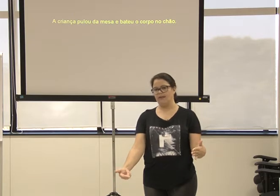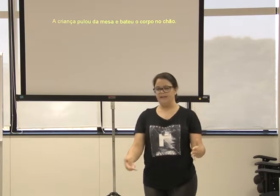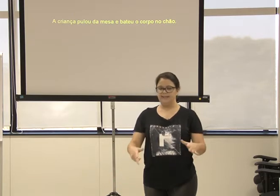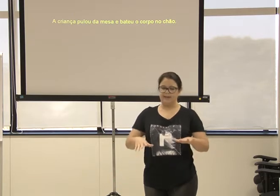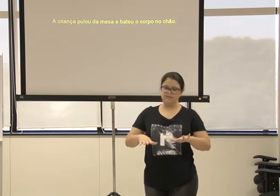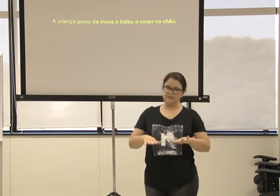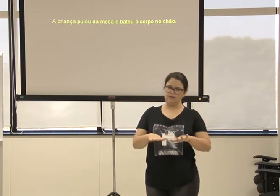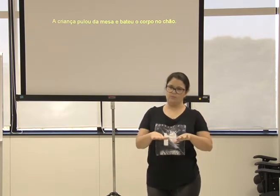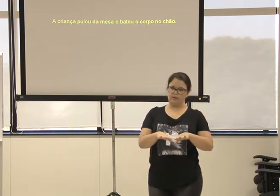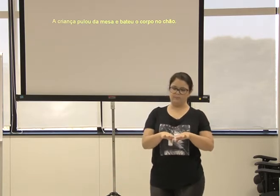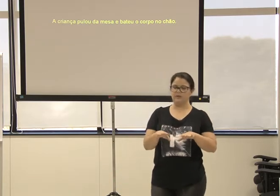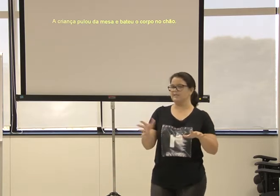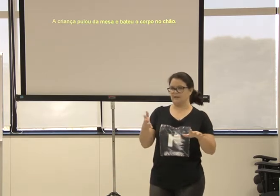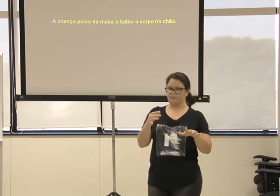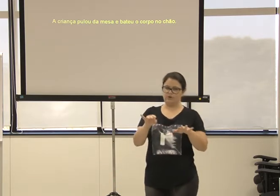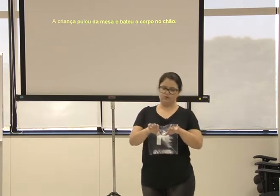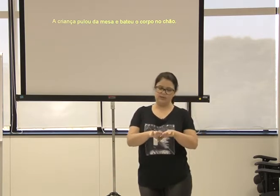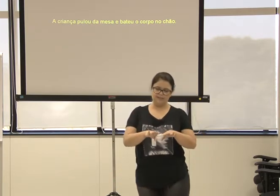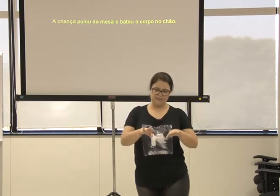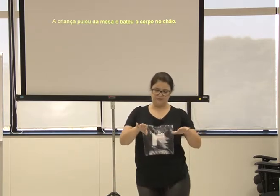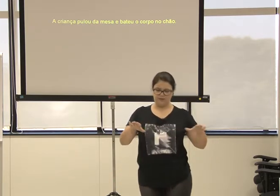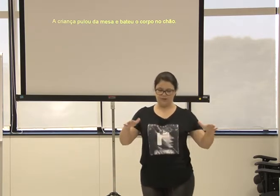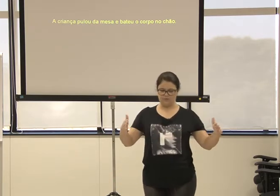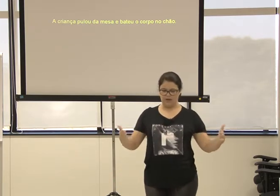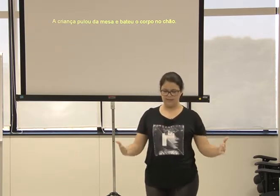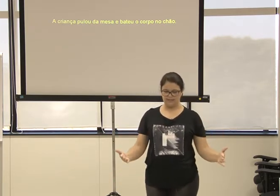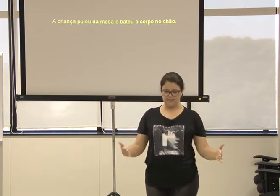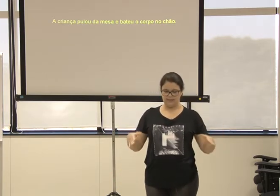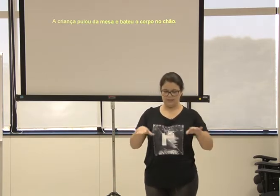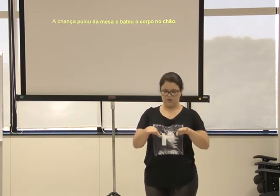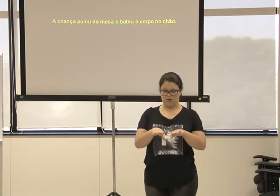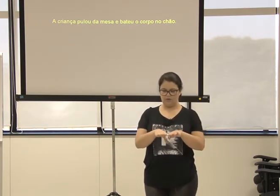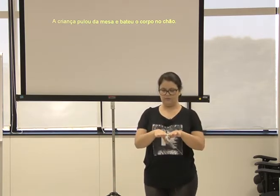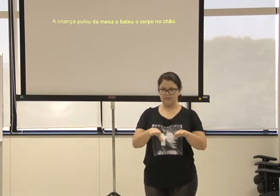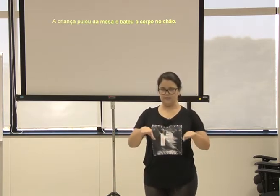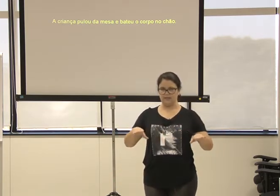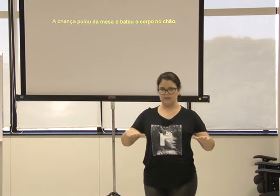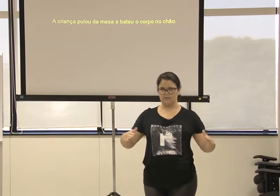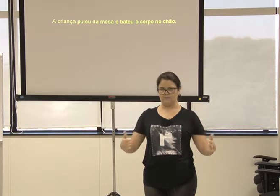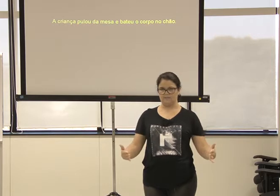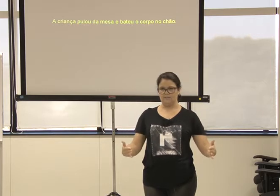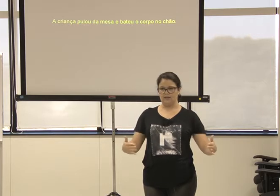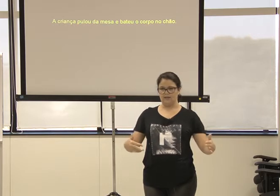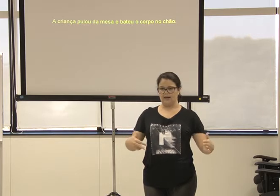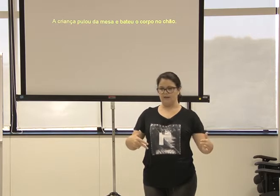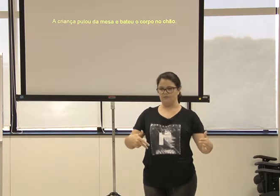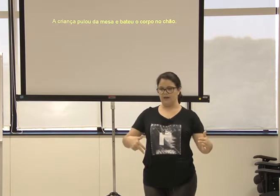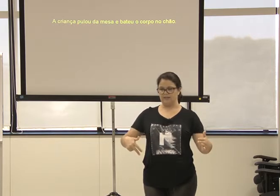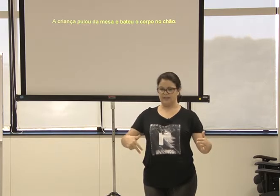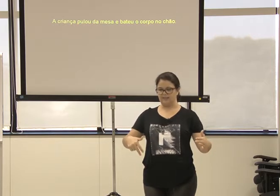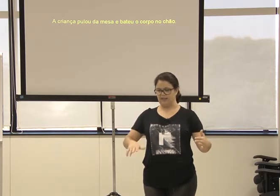E aí vocês não podem, por exemplo, eu estou descrevendo a cena aqui, ó. Eu fiz aqui. Aí eu faço, aí tem.